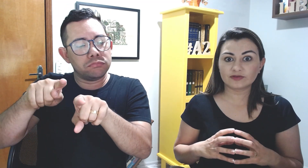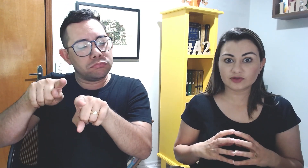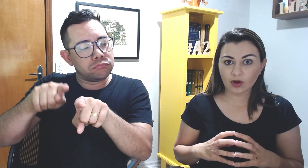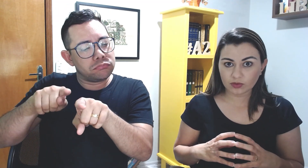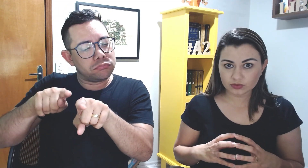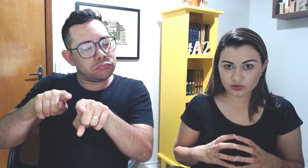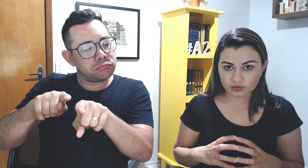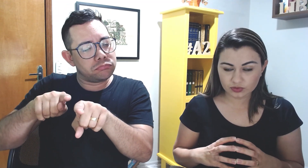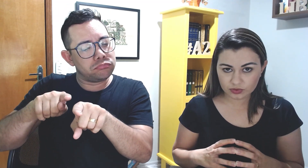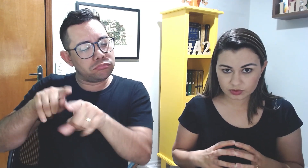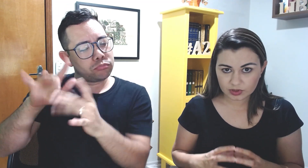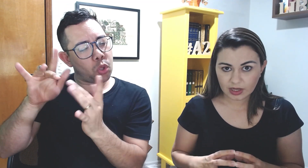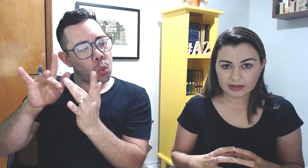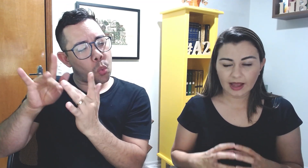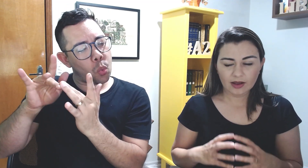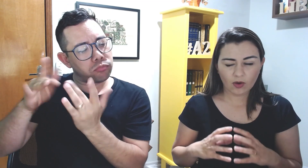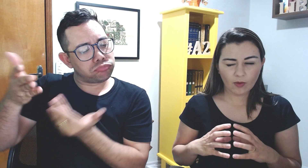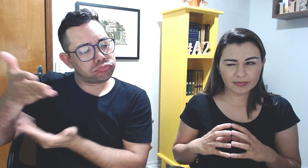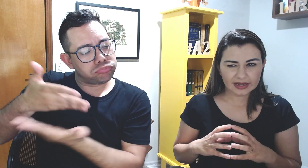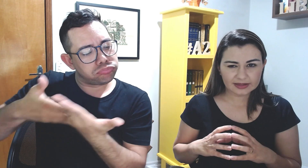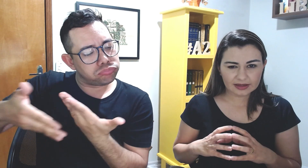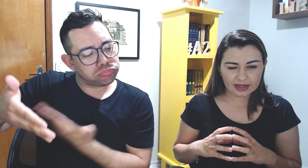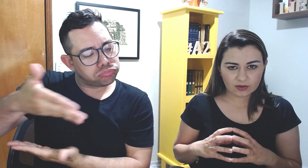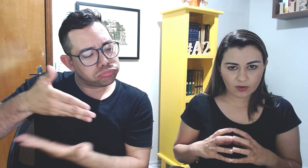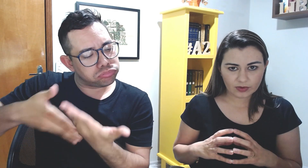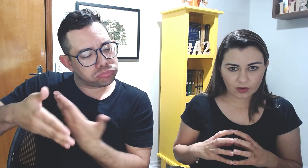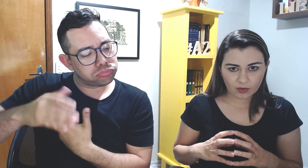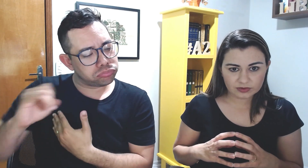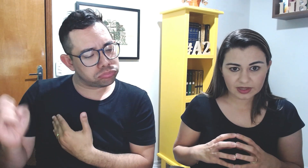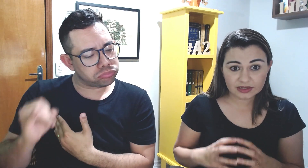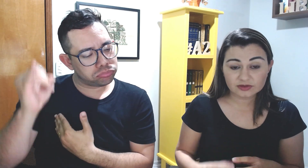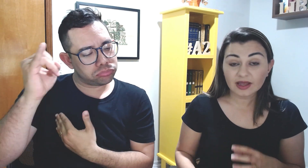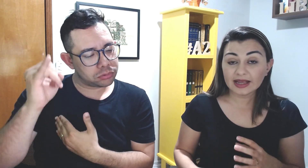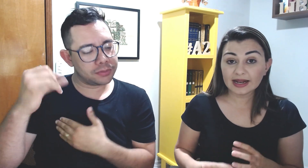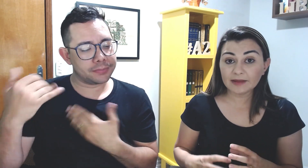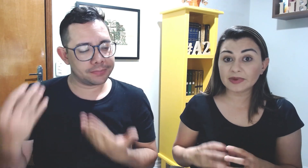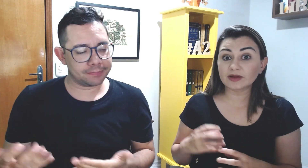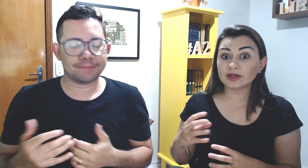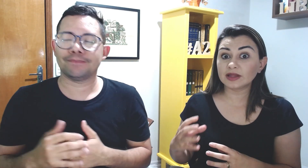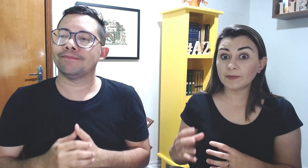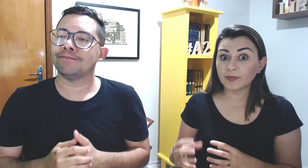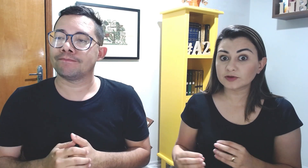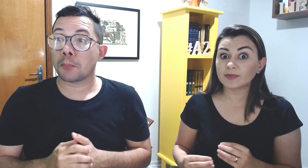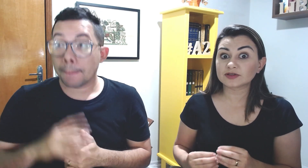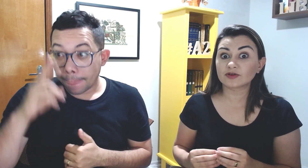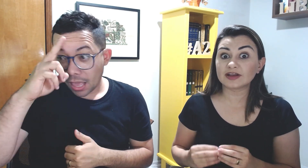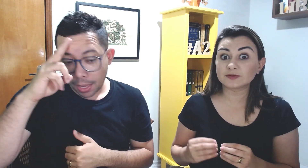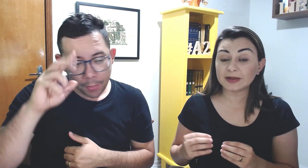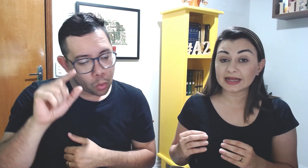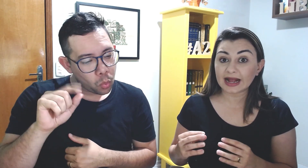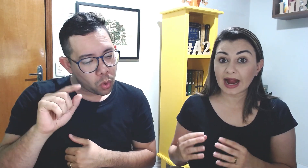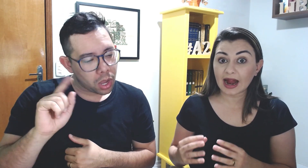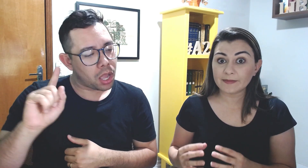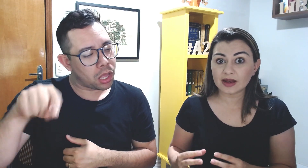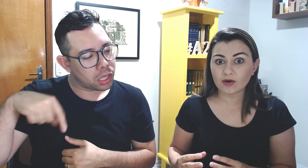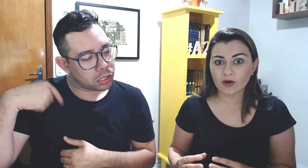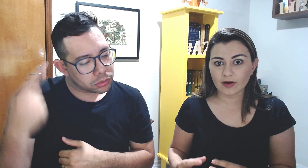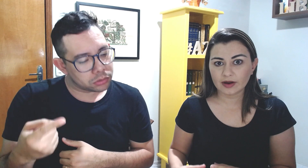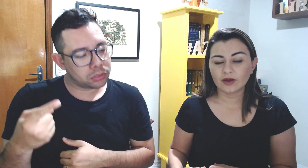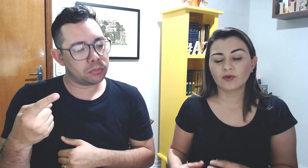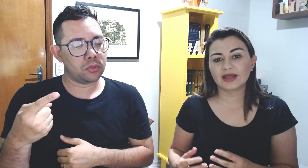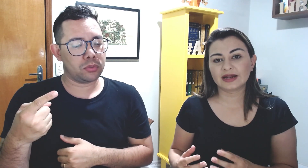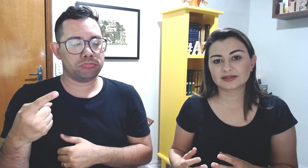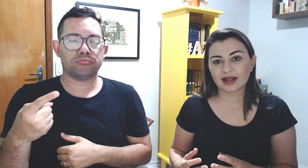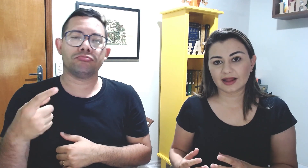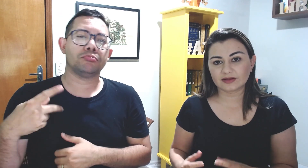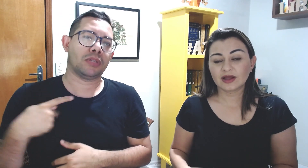contato visual com os surdos, tá? Compreendendo ali qual que é o contexto e lembrando que depois o pastor vai explicar melhor